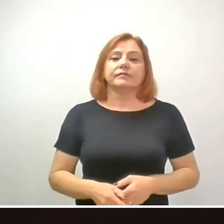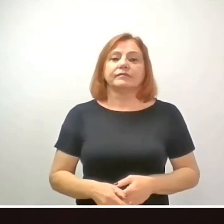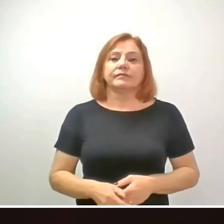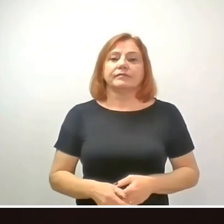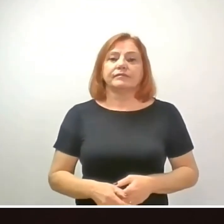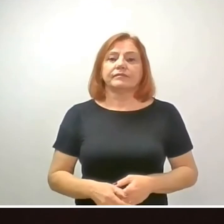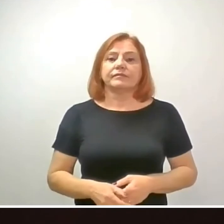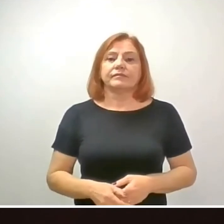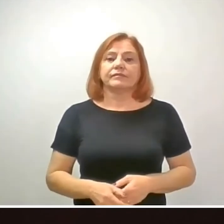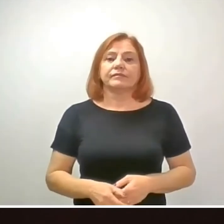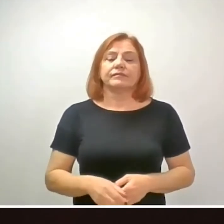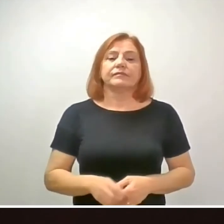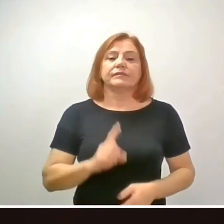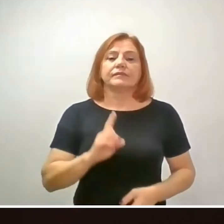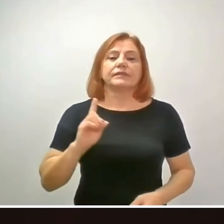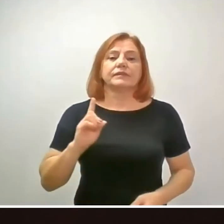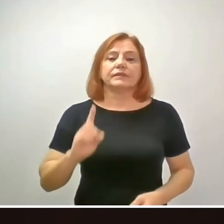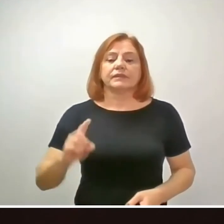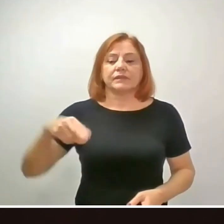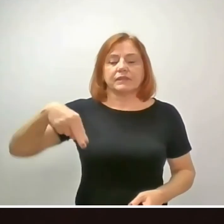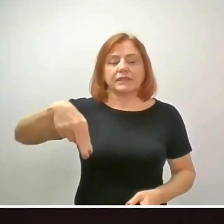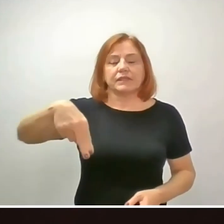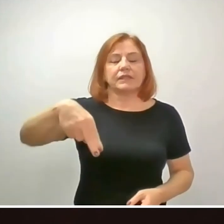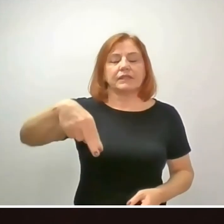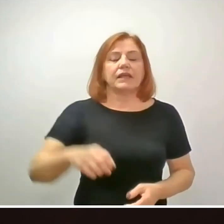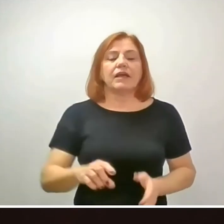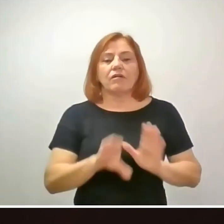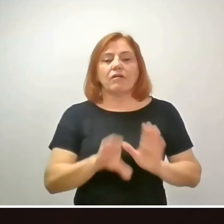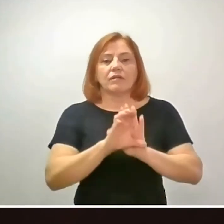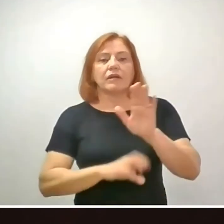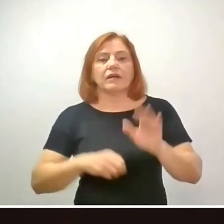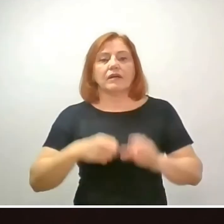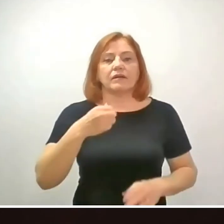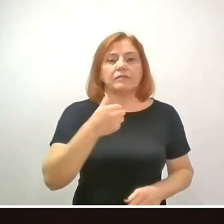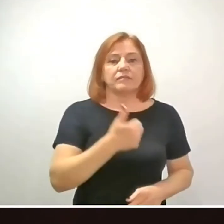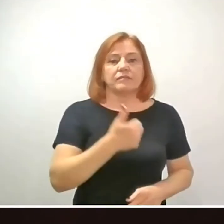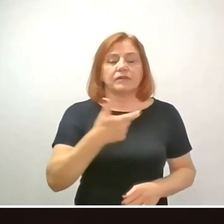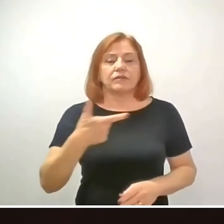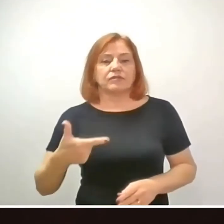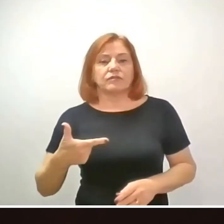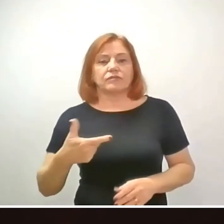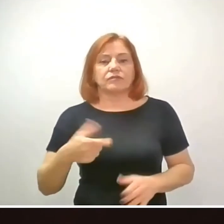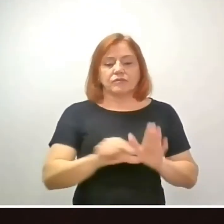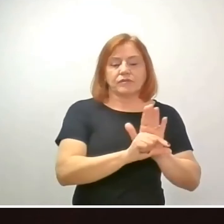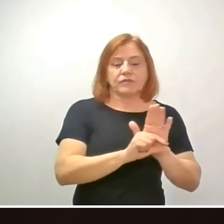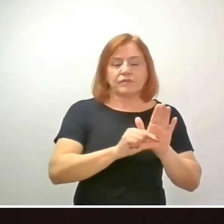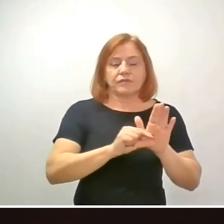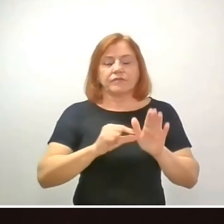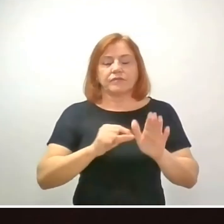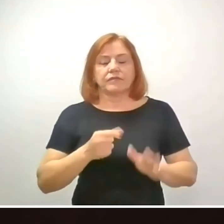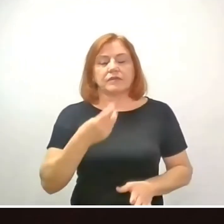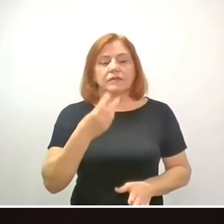Senhor Jesus. Daniel 12, versículo 3.